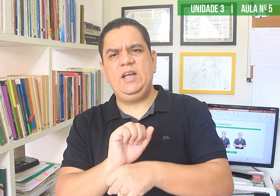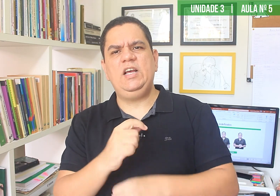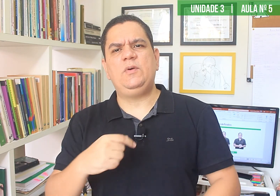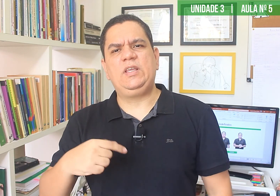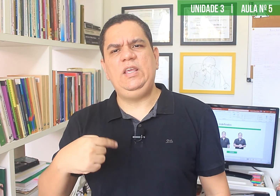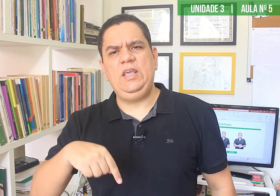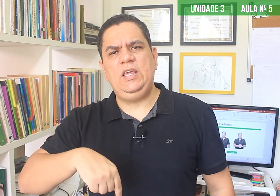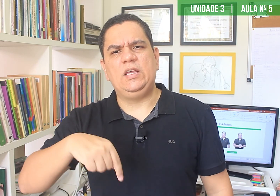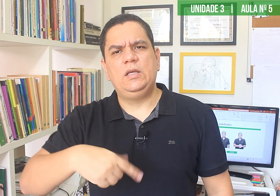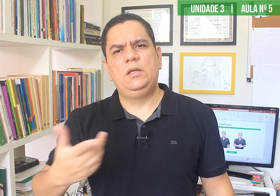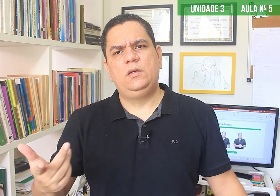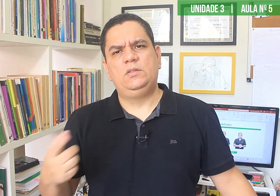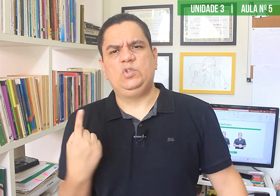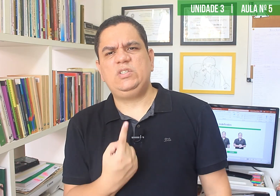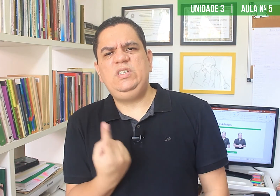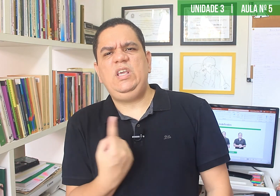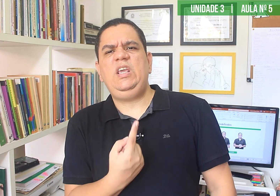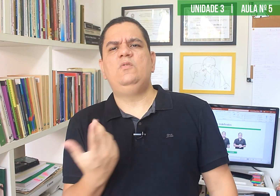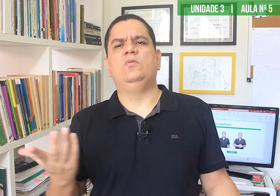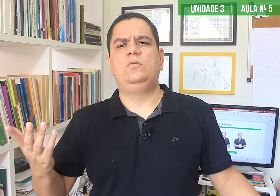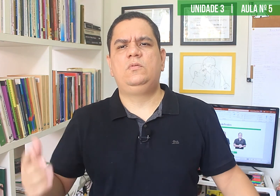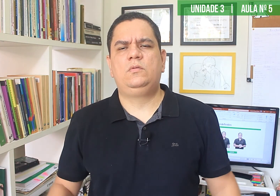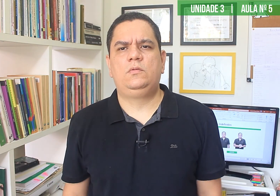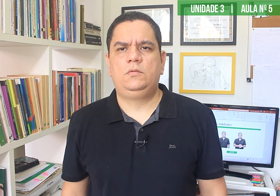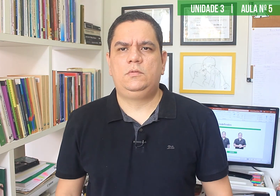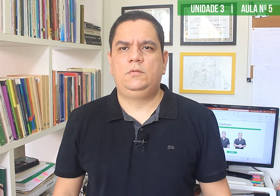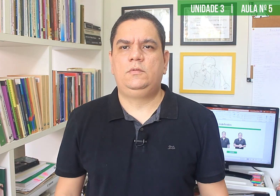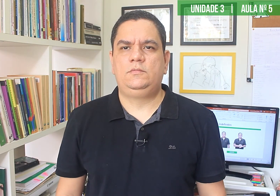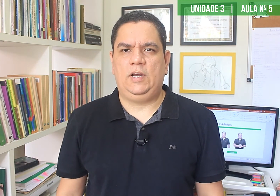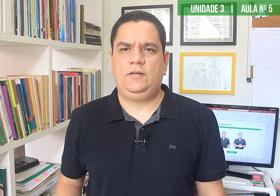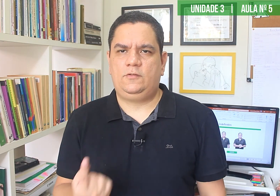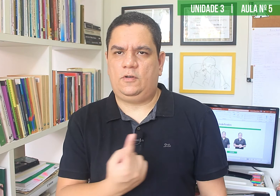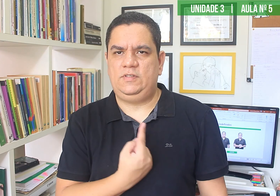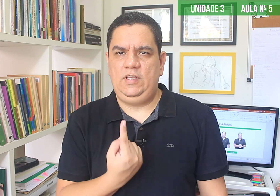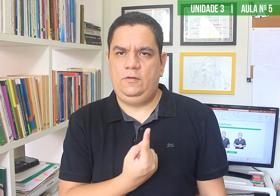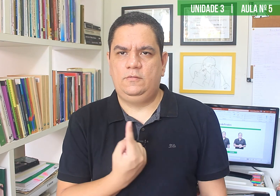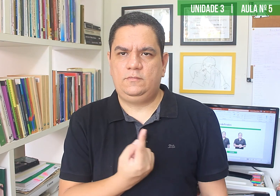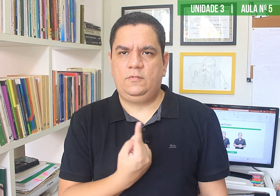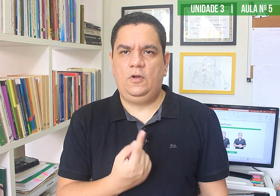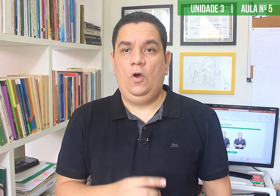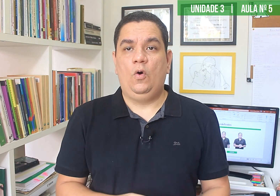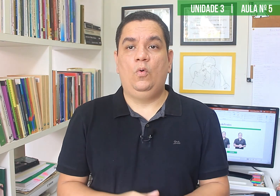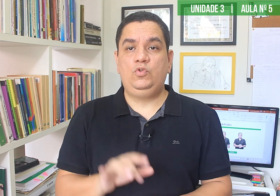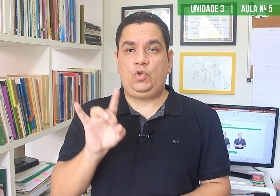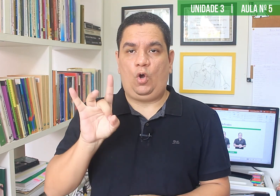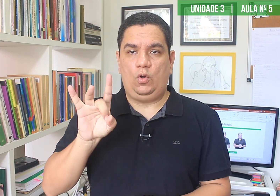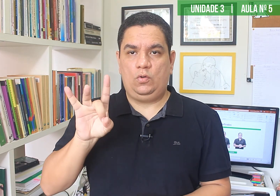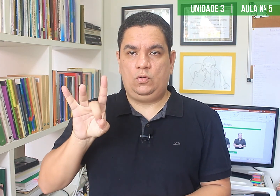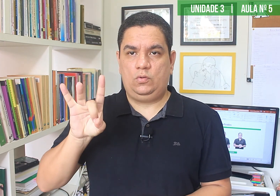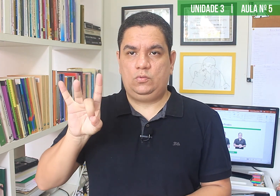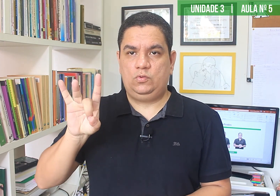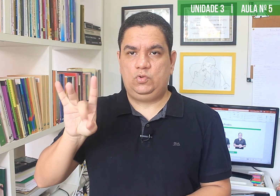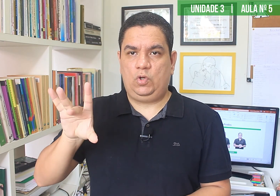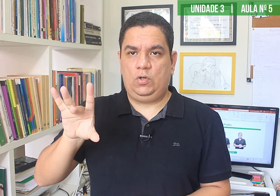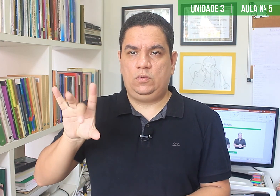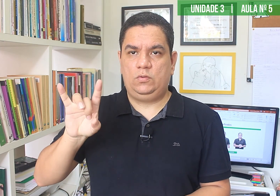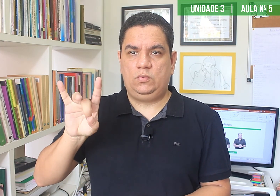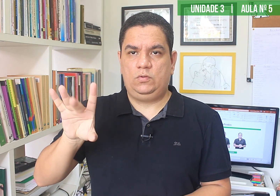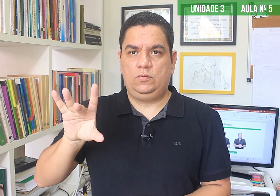esperando aqui, sozinho, tá? Sozinho ou só, só, no